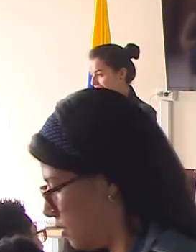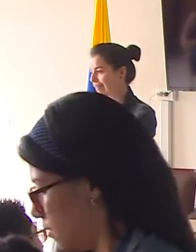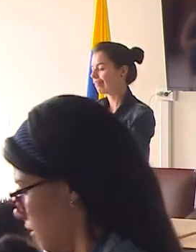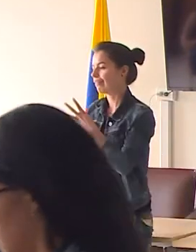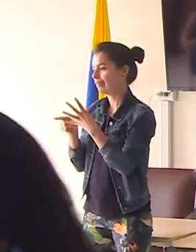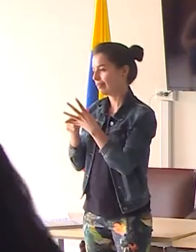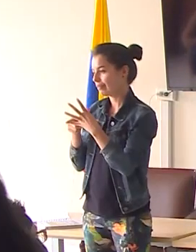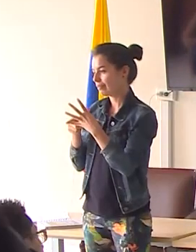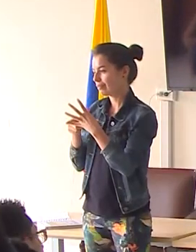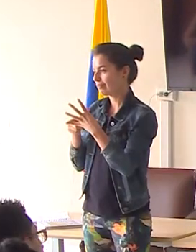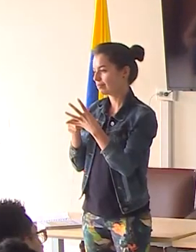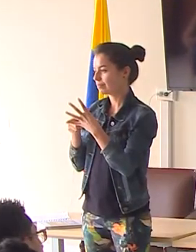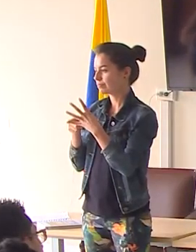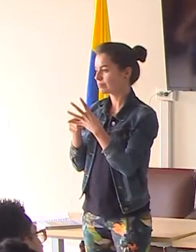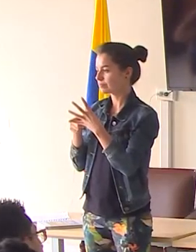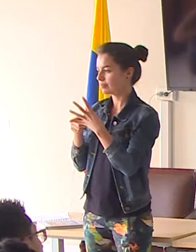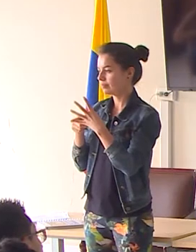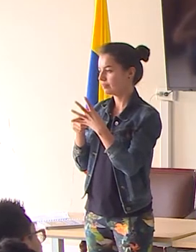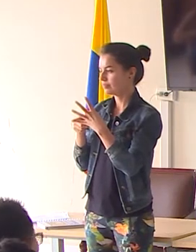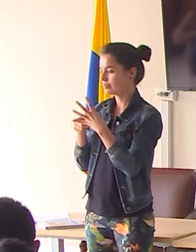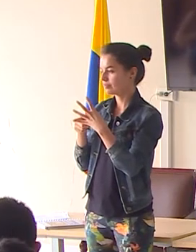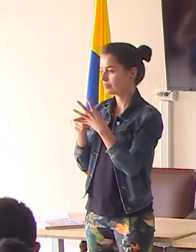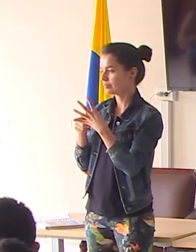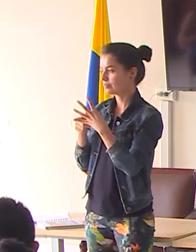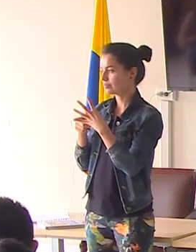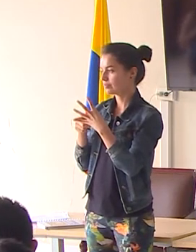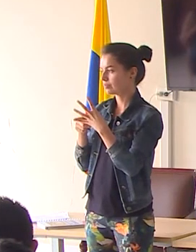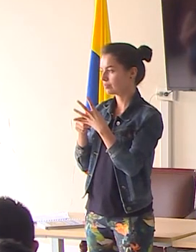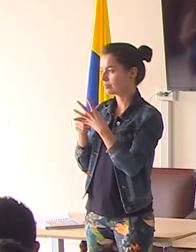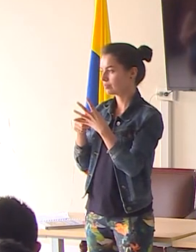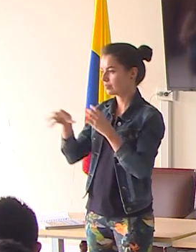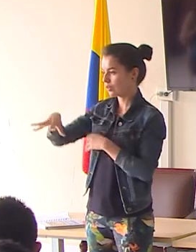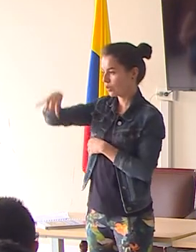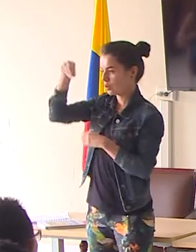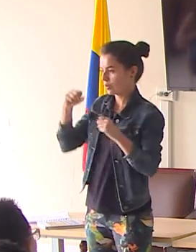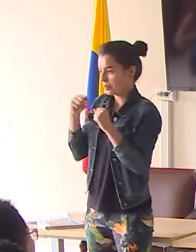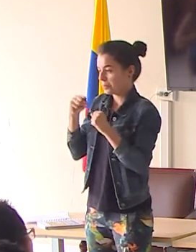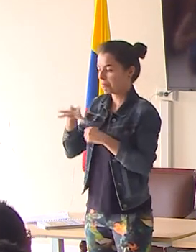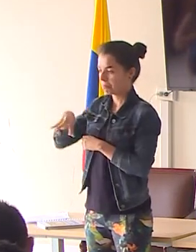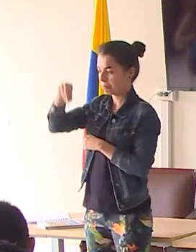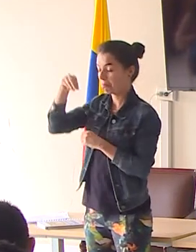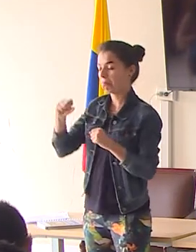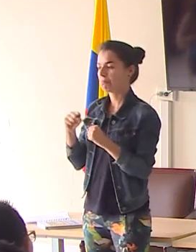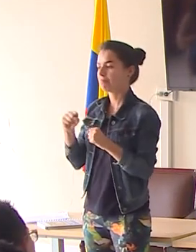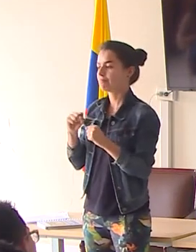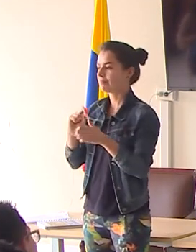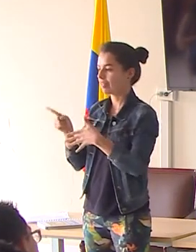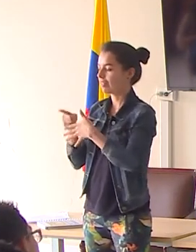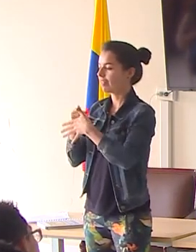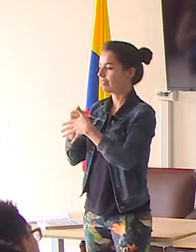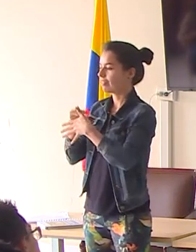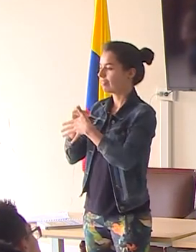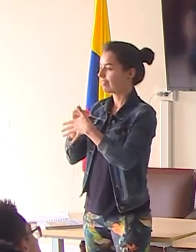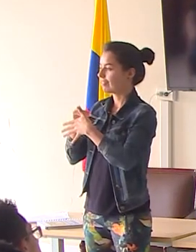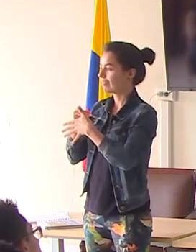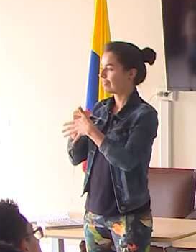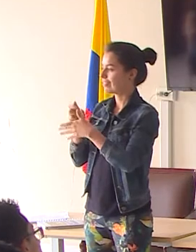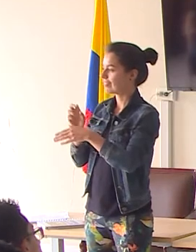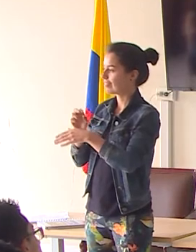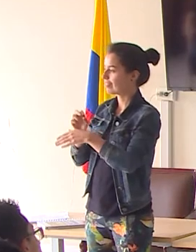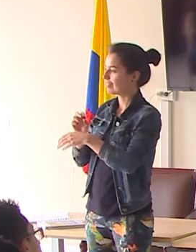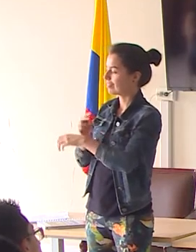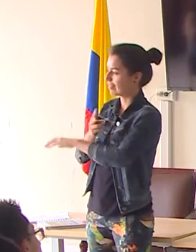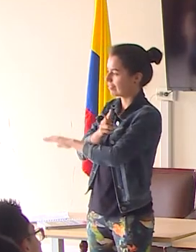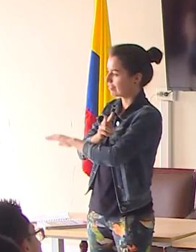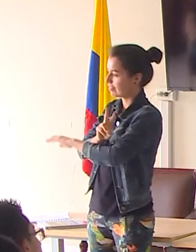reserva ya no en los cerros orientales sino en áreas forestales van der hamen que destaca el punto de discordia actual